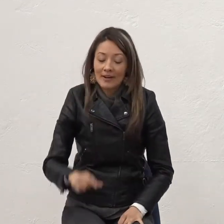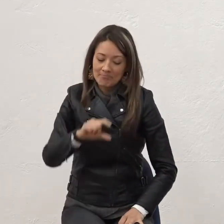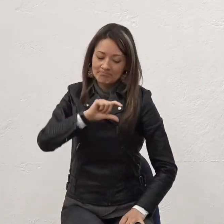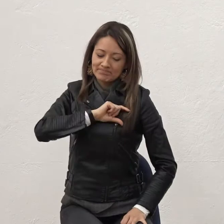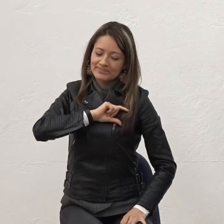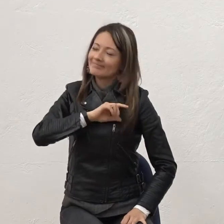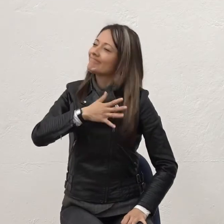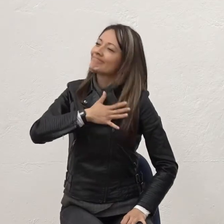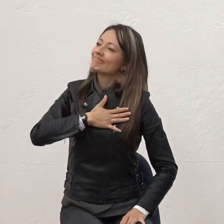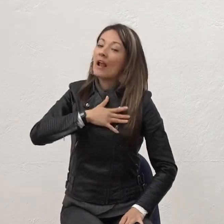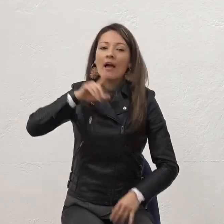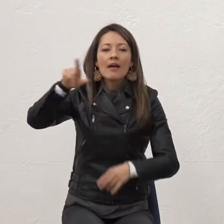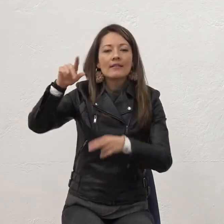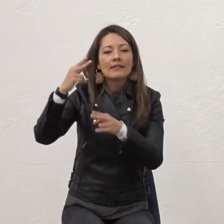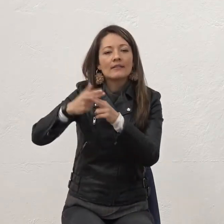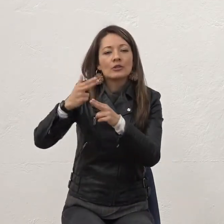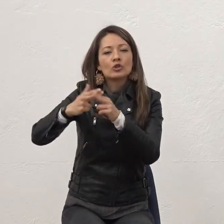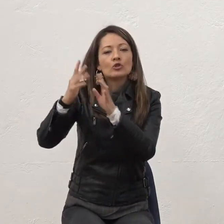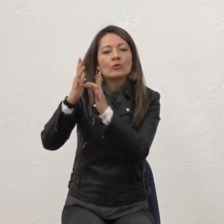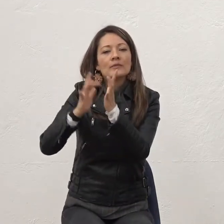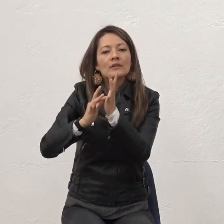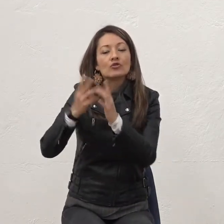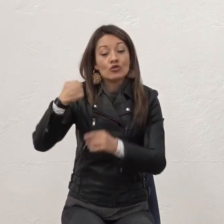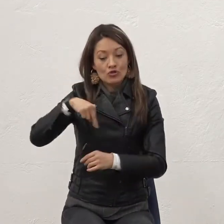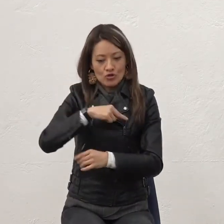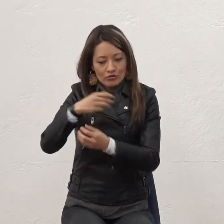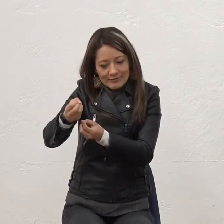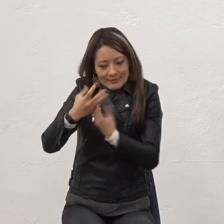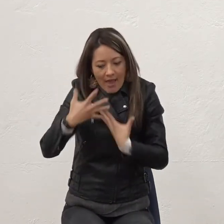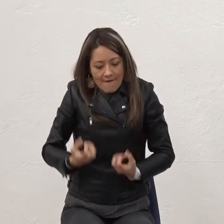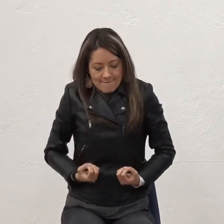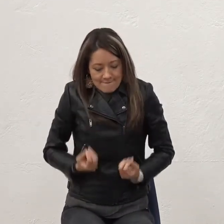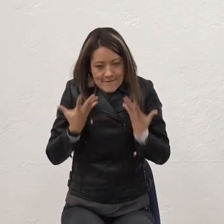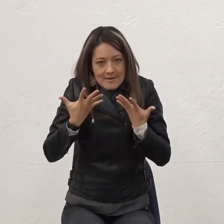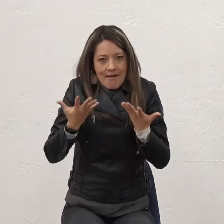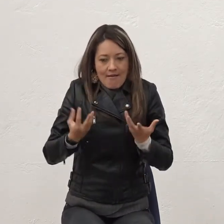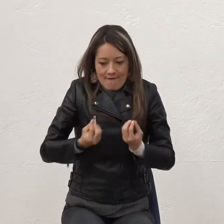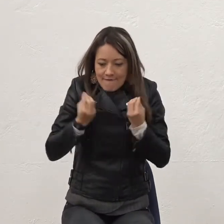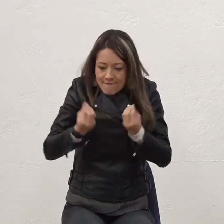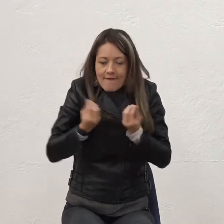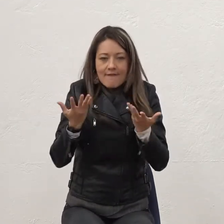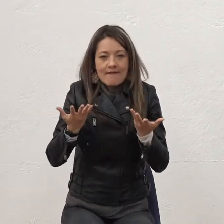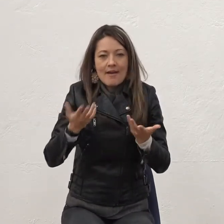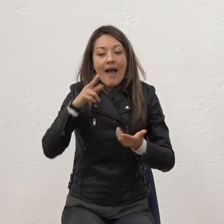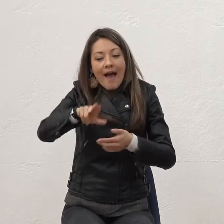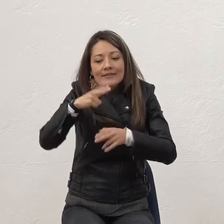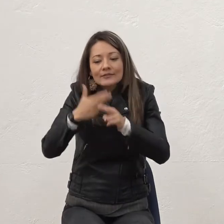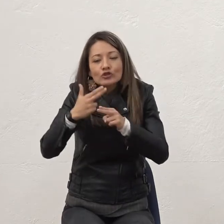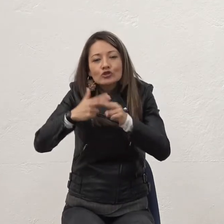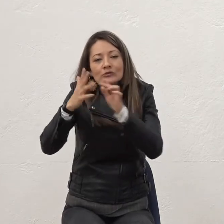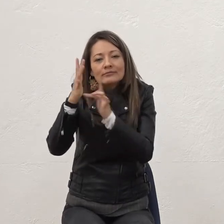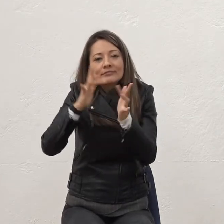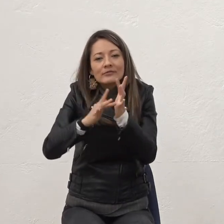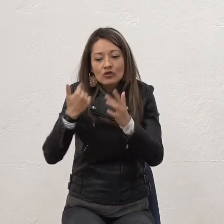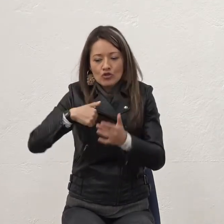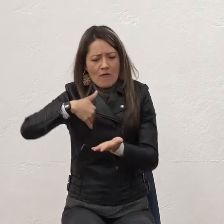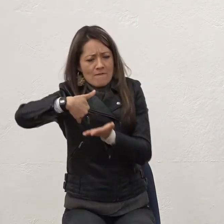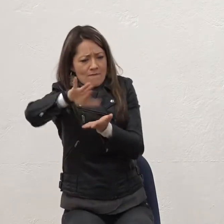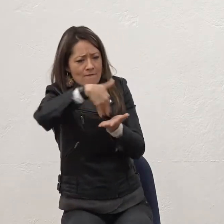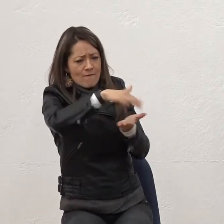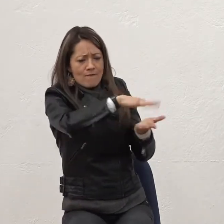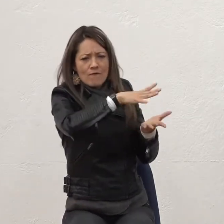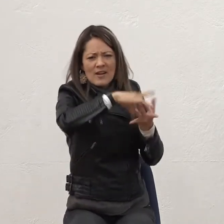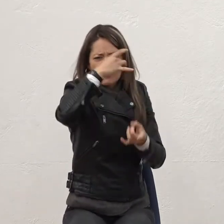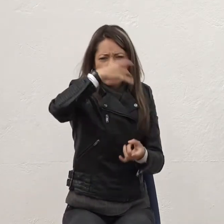es en el nombre de Jesús que tenemos la vida, que vivimos. Es en el nombre de Jesús que echamos fuera a